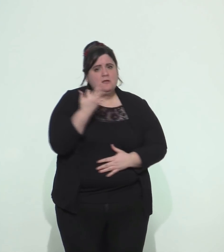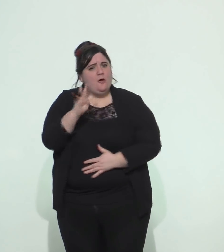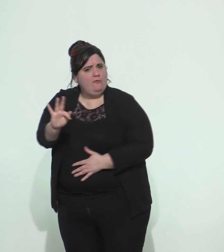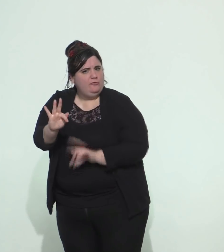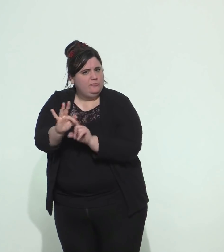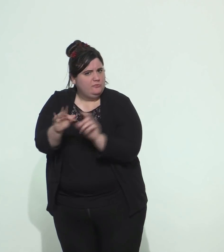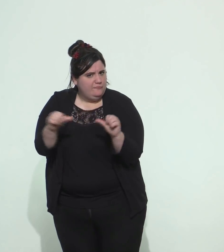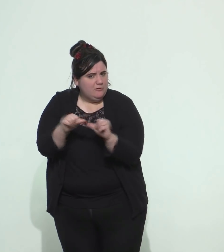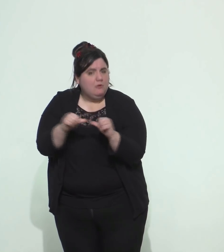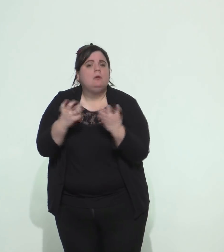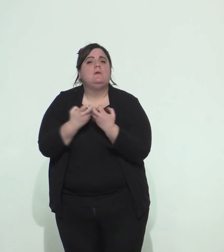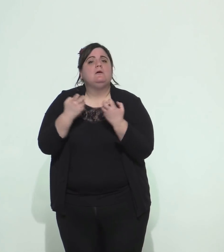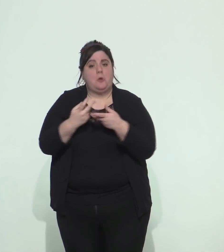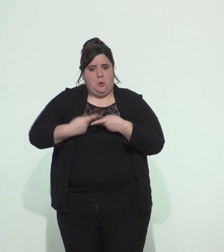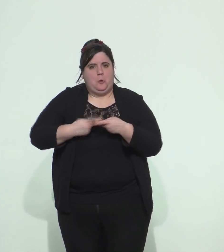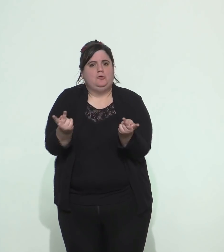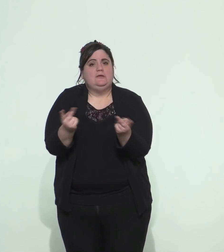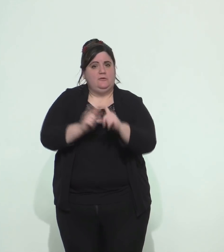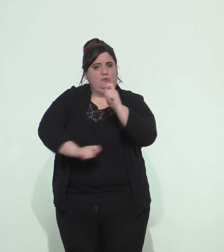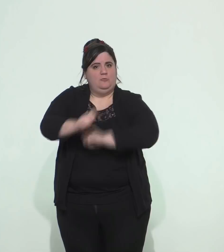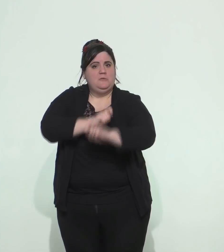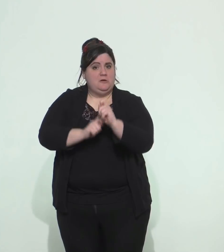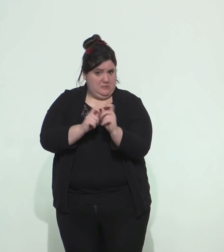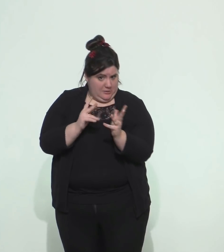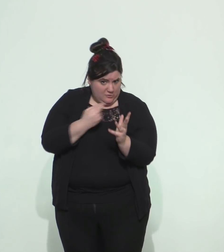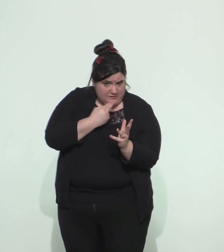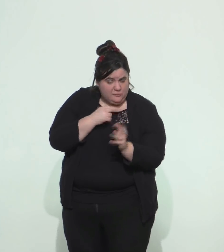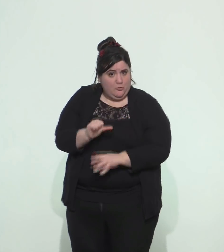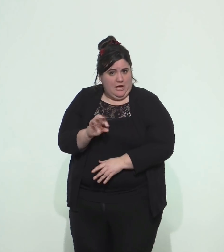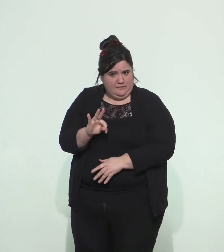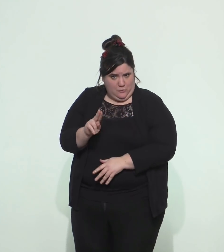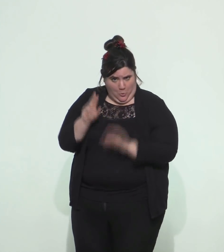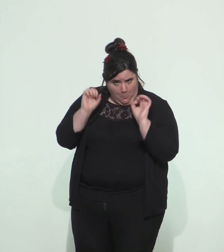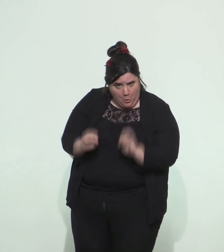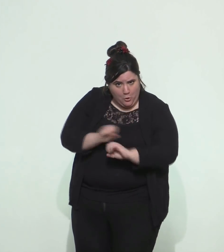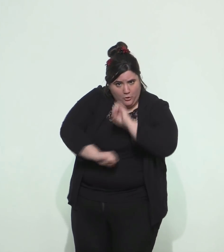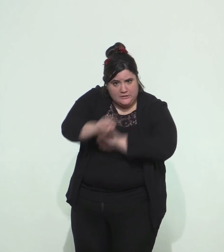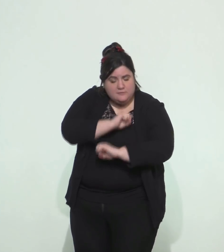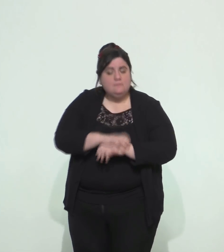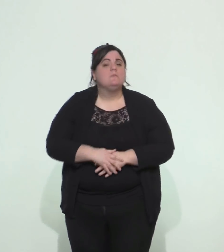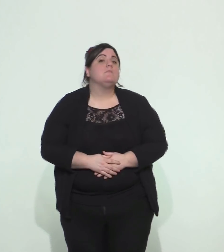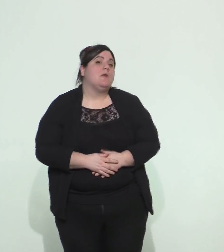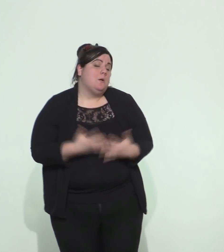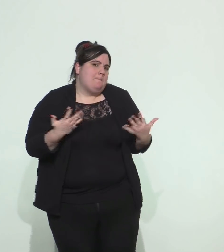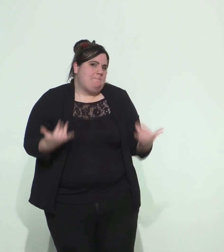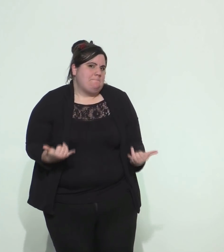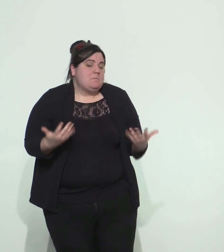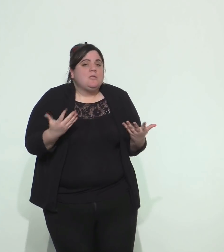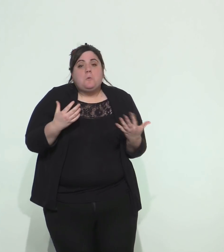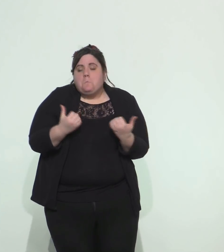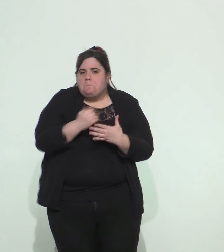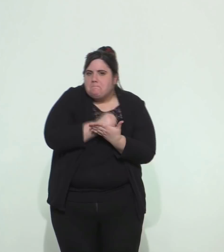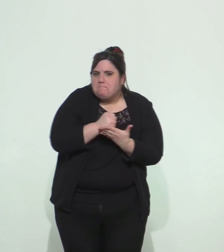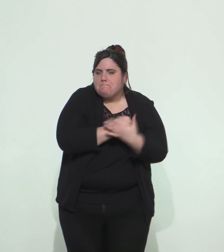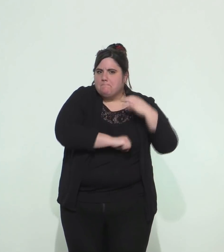quelques molécules que nous testons, vous le savez, dans de nombreux essais. C'est un antiviral qui servait il y a quelques années aussi dans